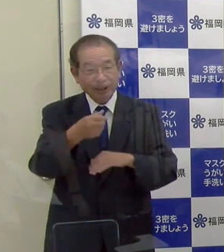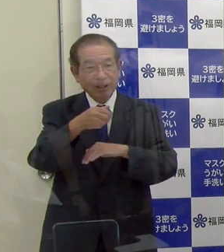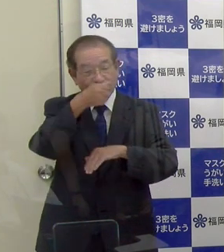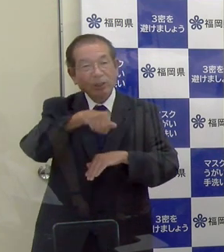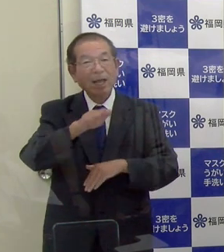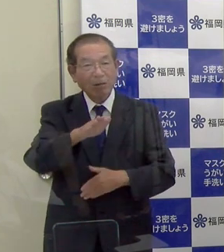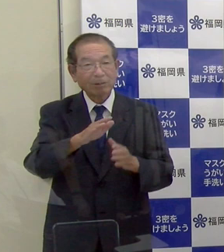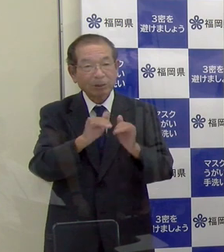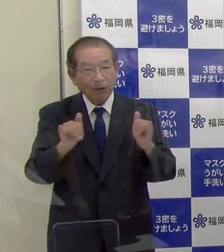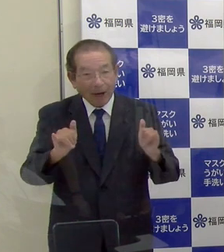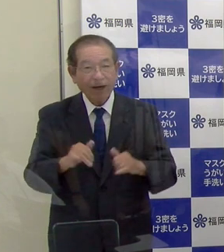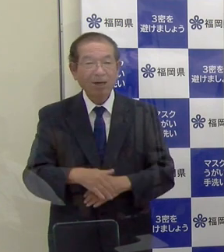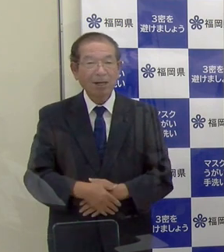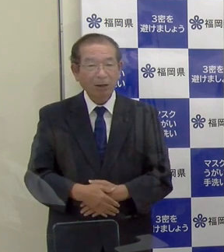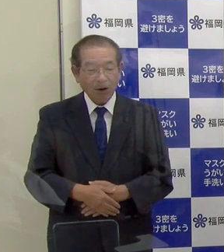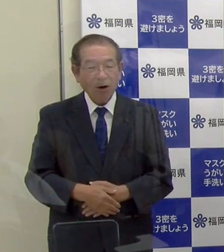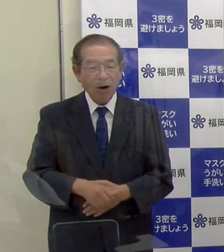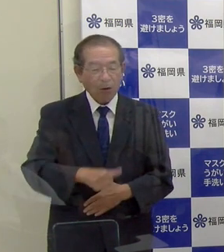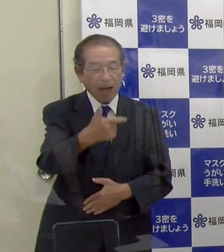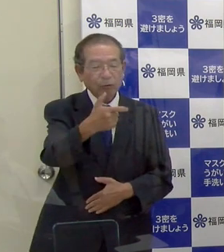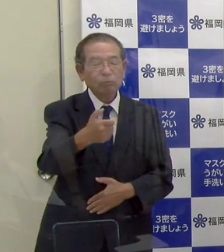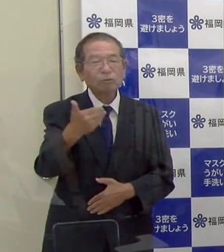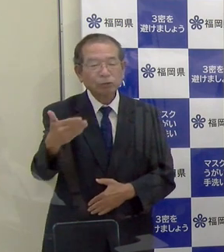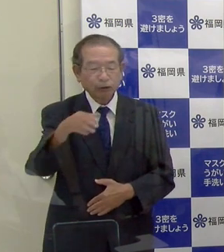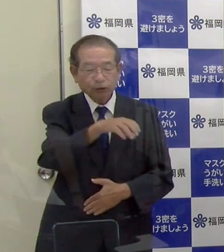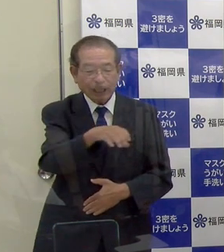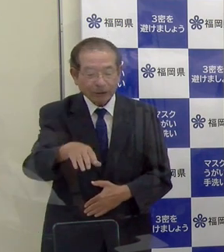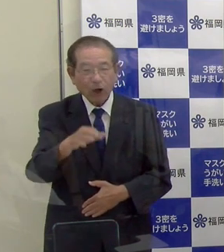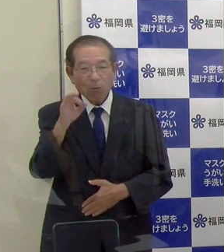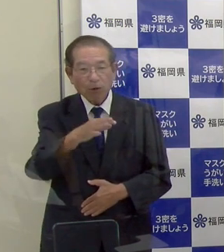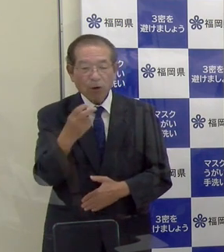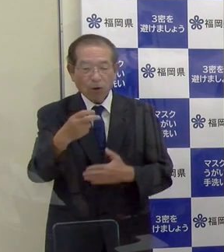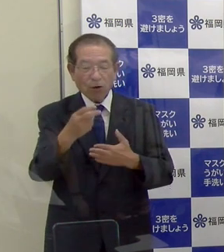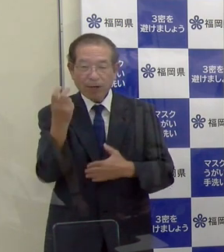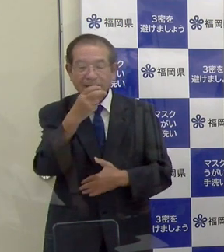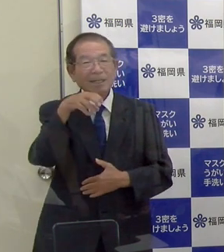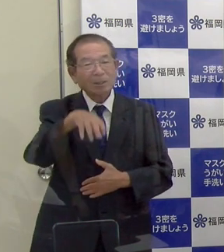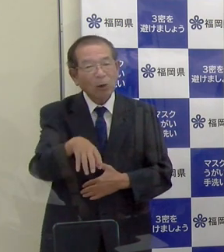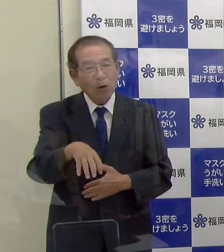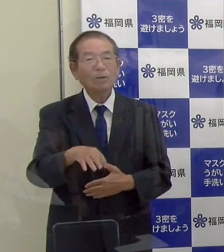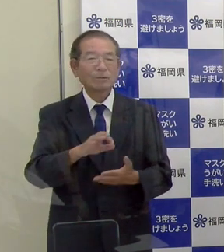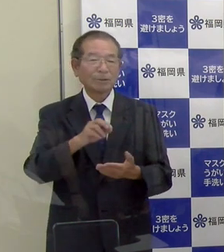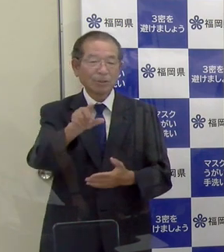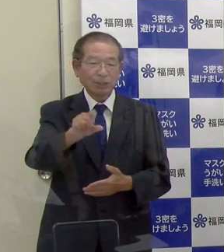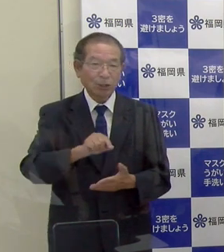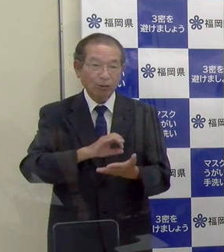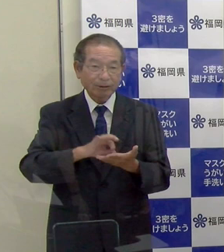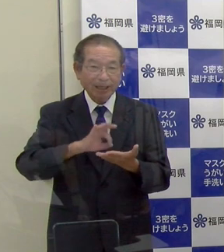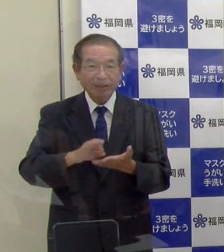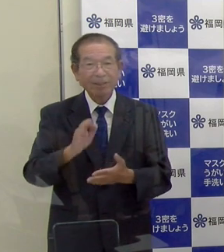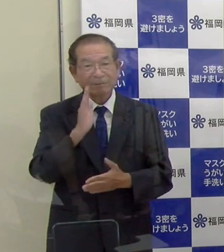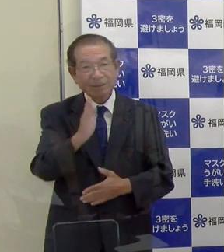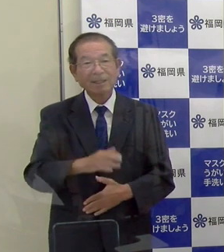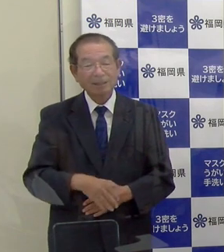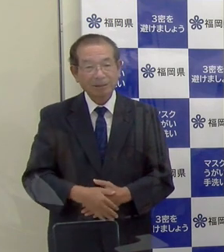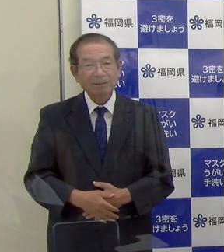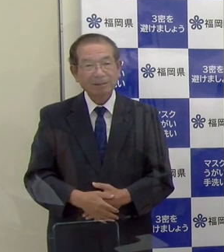先ほど申しましたような569カ所の無料検査場を活用していただきたいと思います